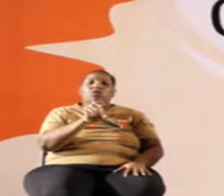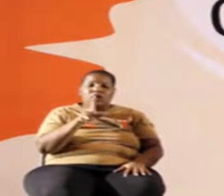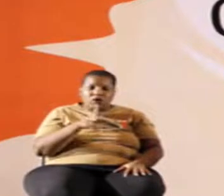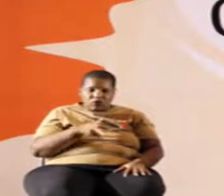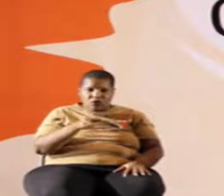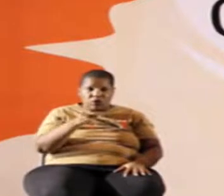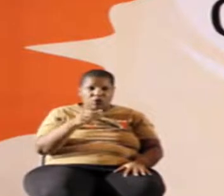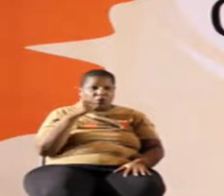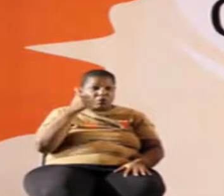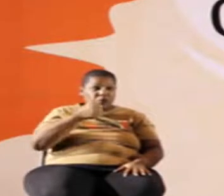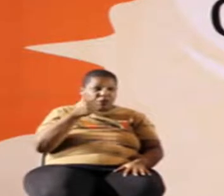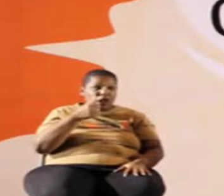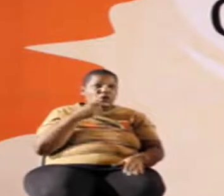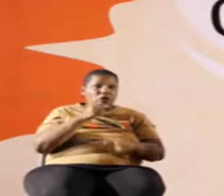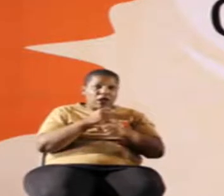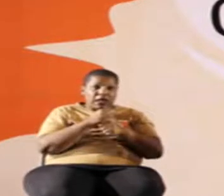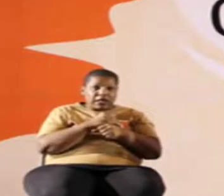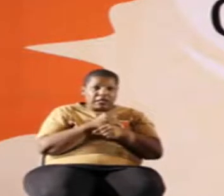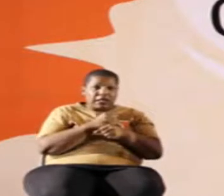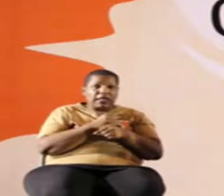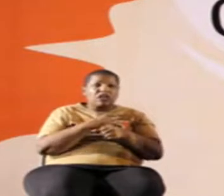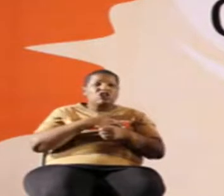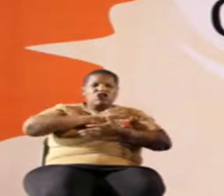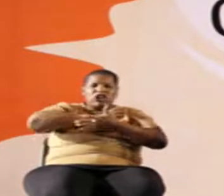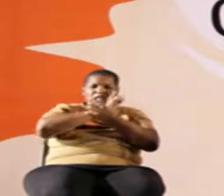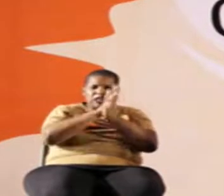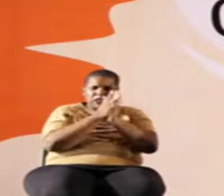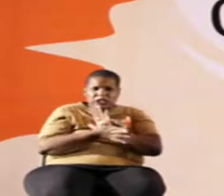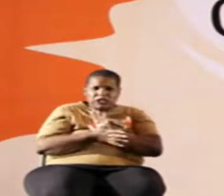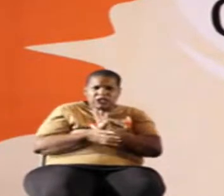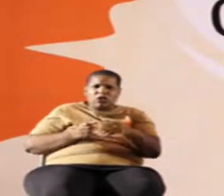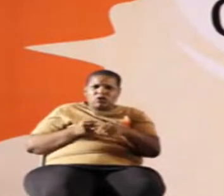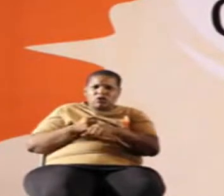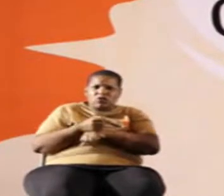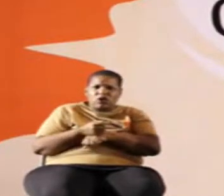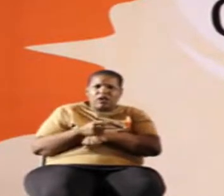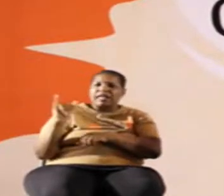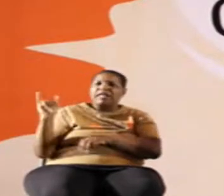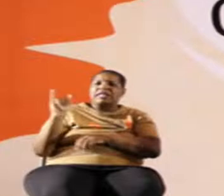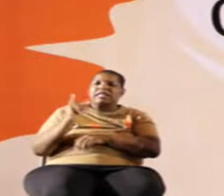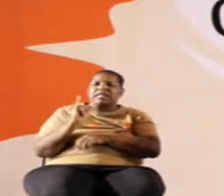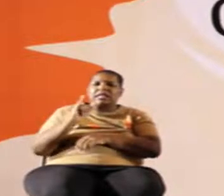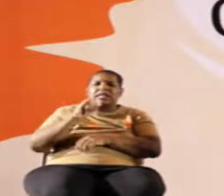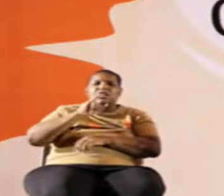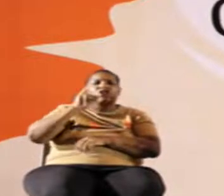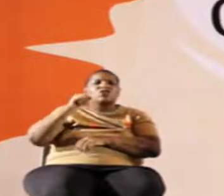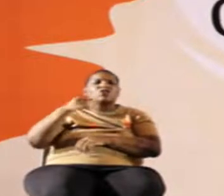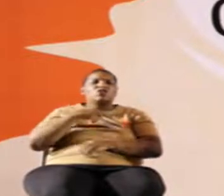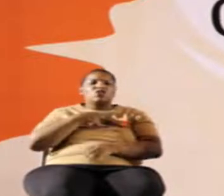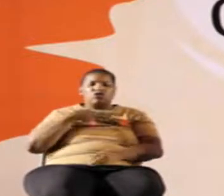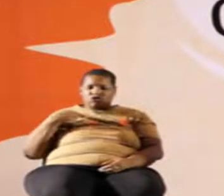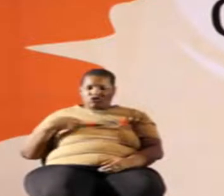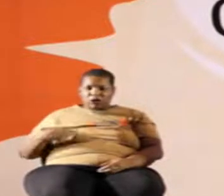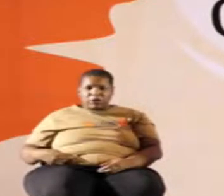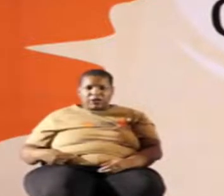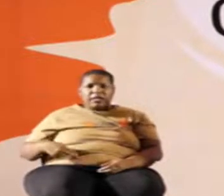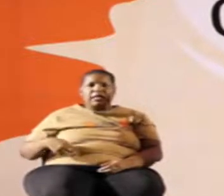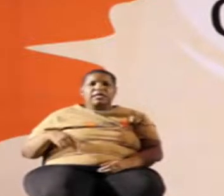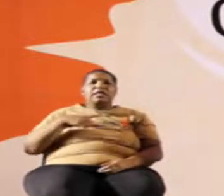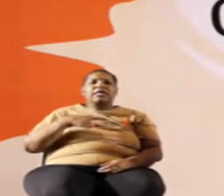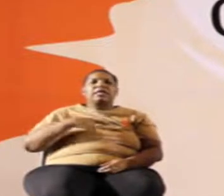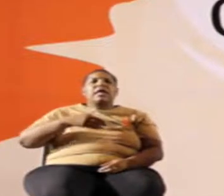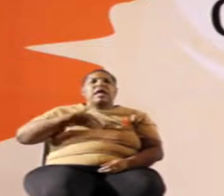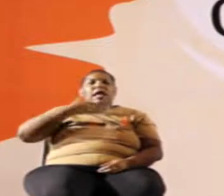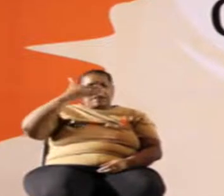da República foi instaurada, uma república racista que importou italianos, japoneses, árabes,